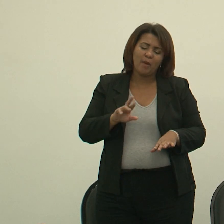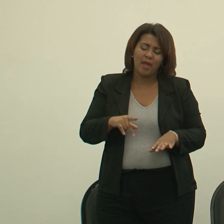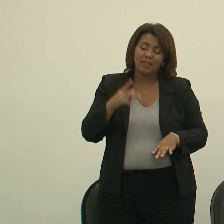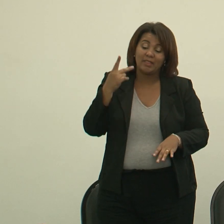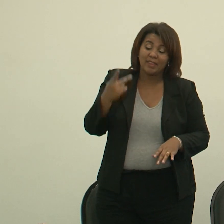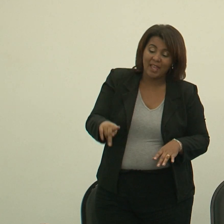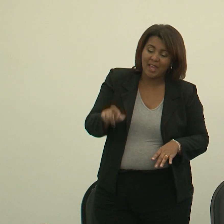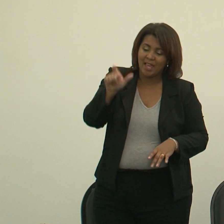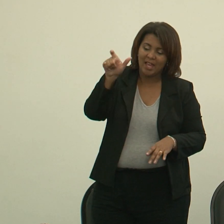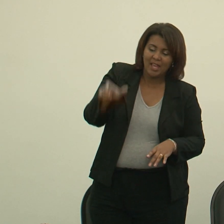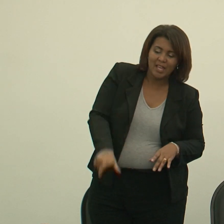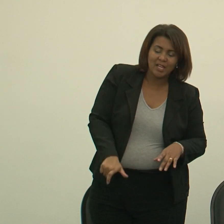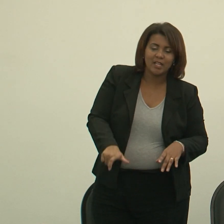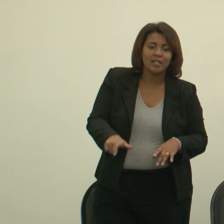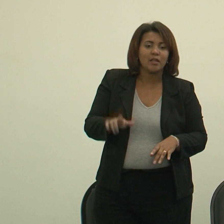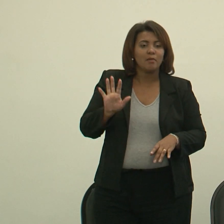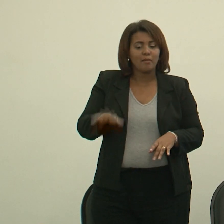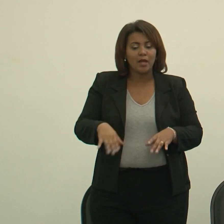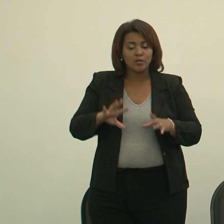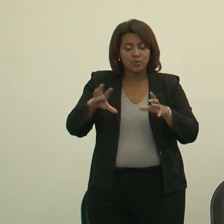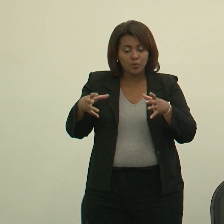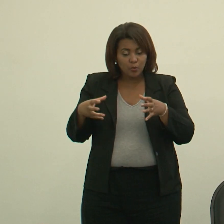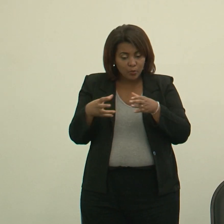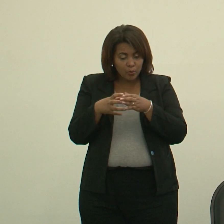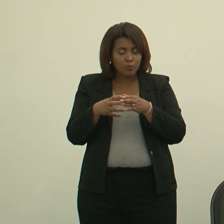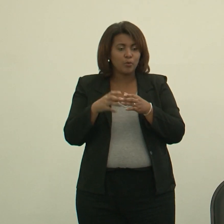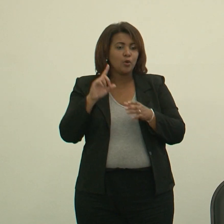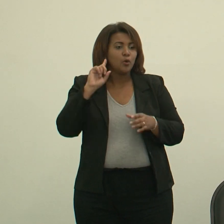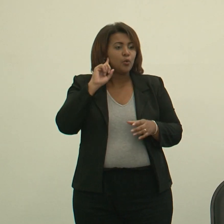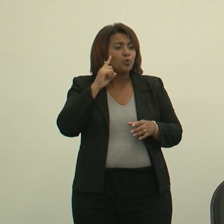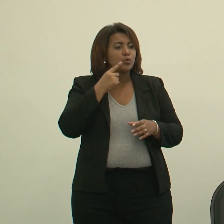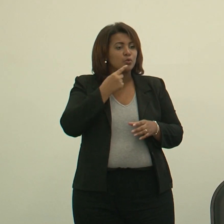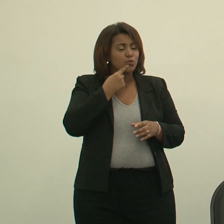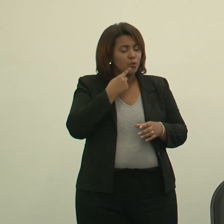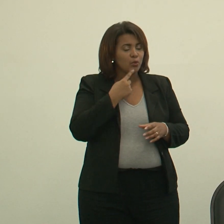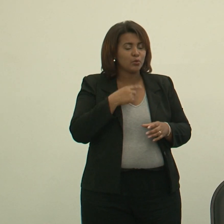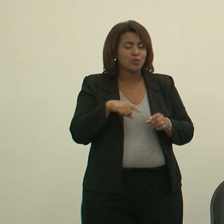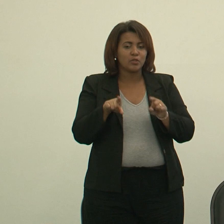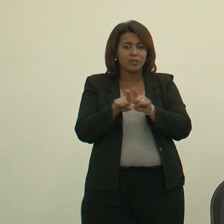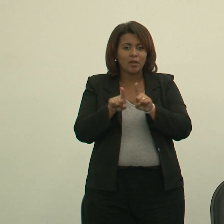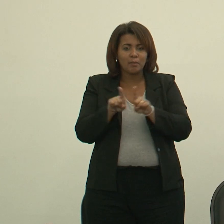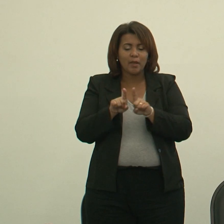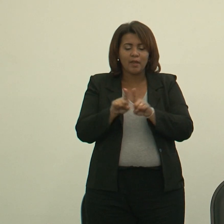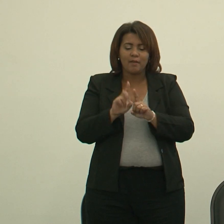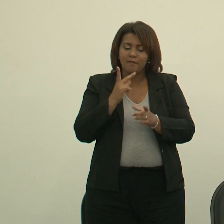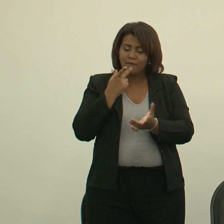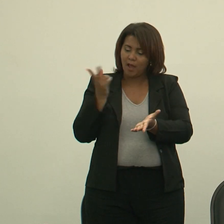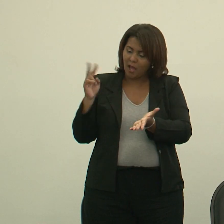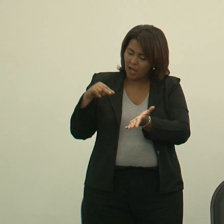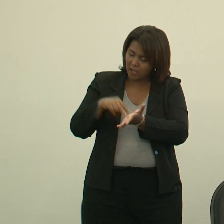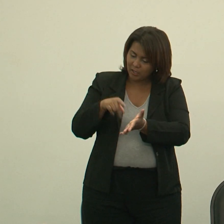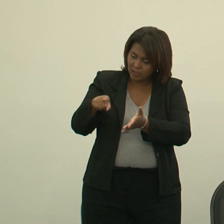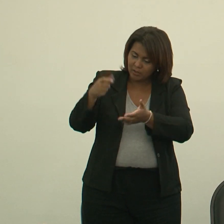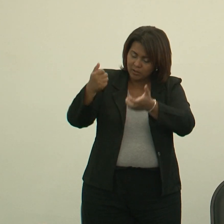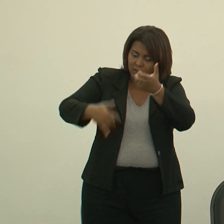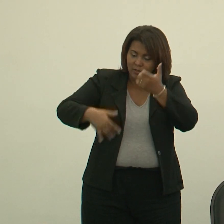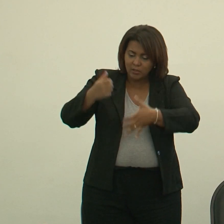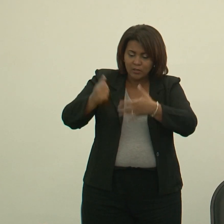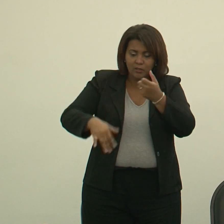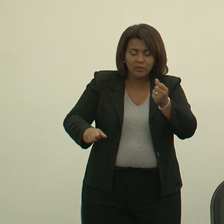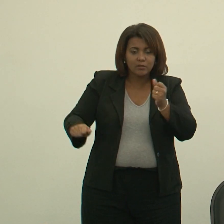indivíduo, mas que é restrito a todo o grupo. Então, os surdos, quando o lugar de fala dele ali é um lugar de